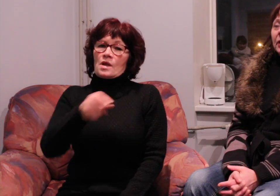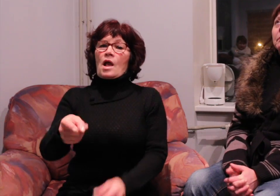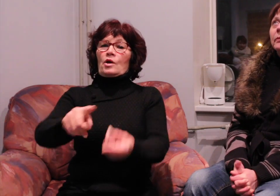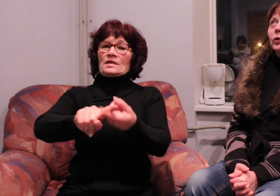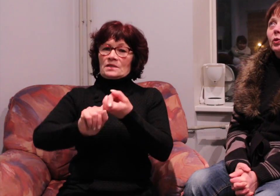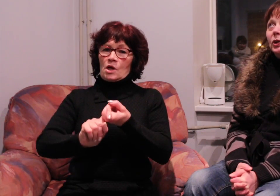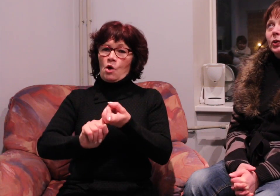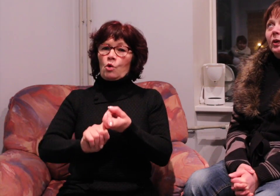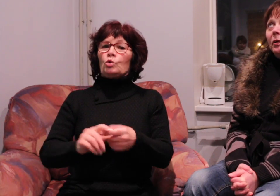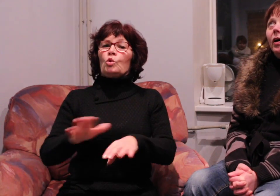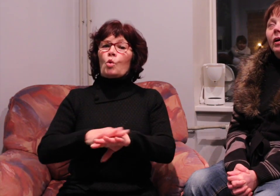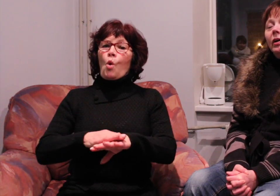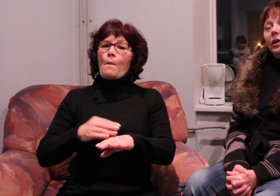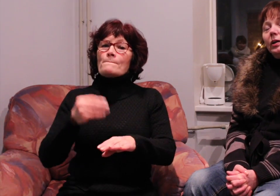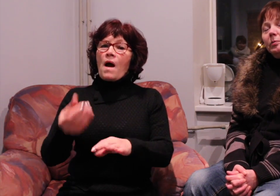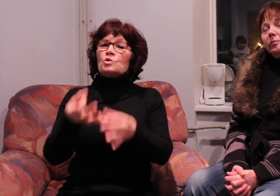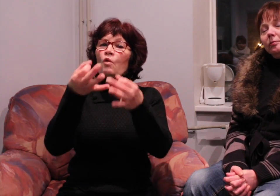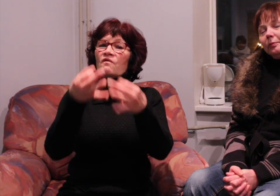seotud see tulumaksuvaba